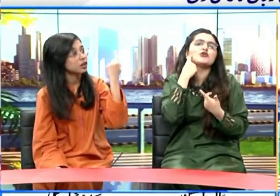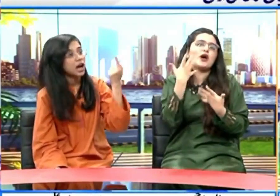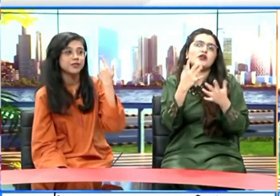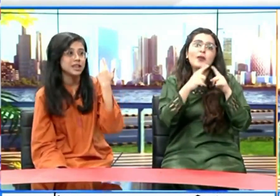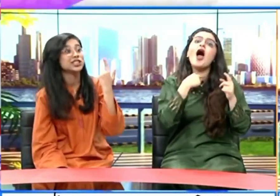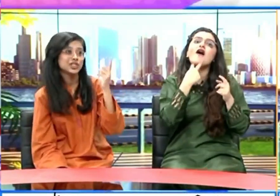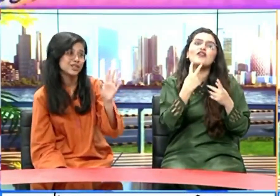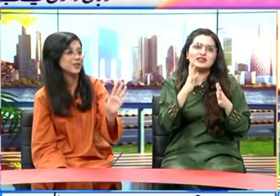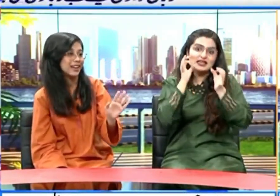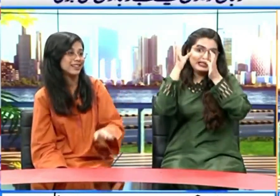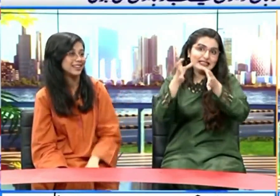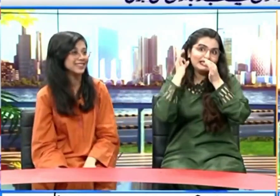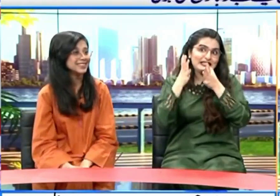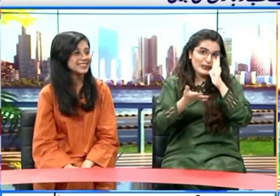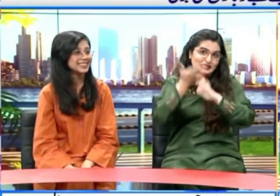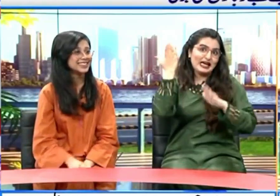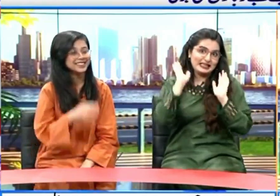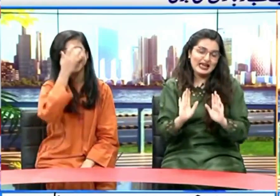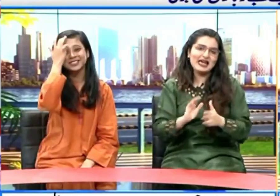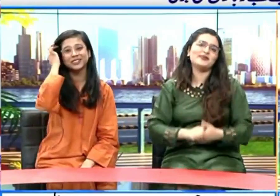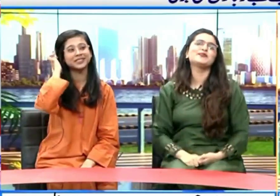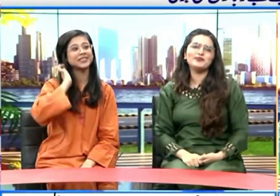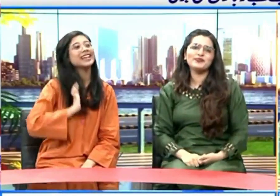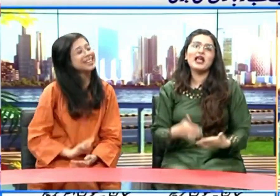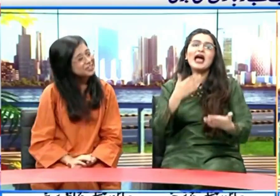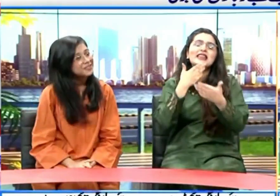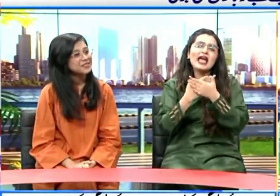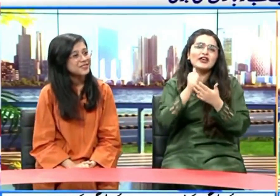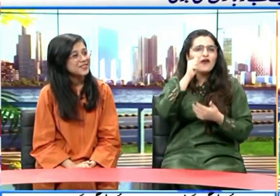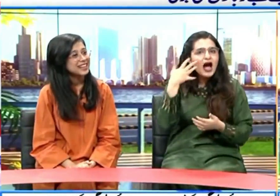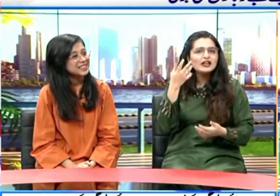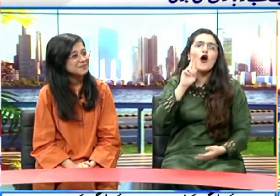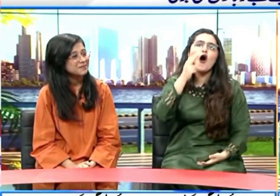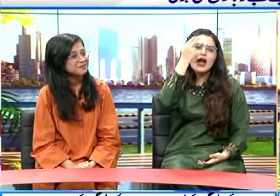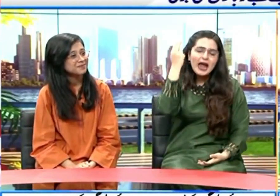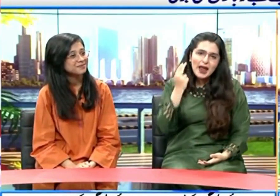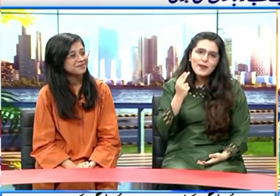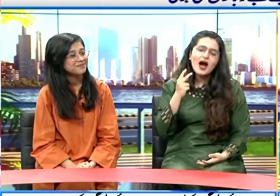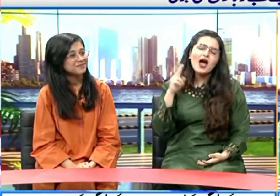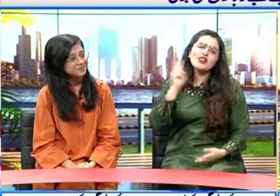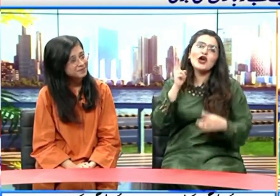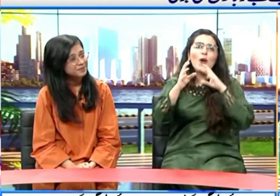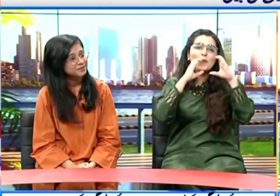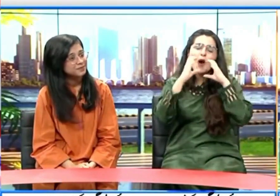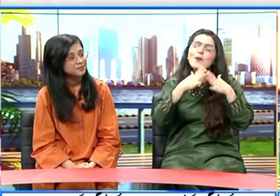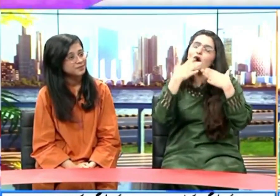کو کافی زیادہ چیخ سنائی دے گی. چلیں, thank you so much عالیہ, thank you so much ہبا, بہت اچھا لگا آپ لوگوں سے بات کر کے, اور